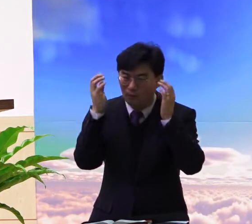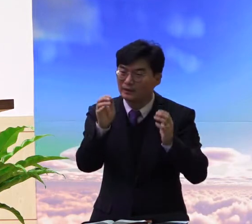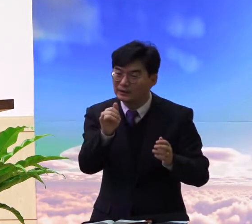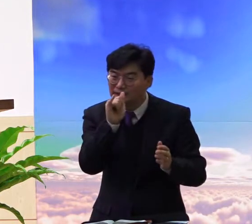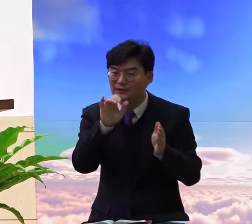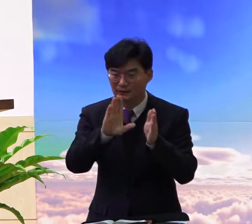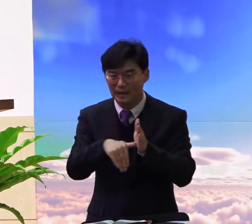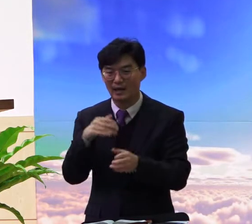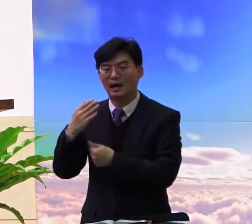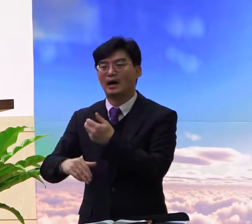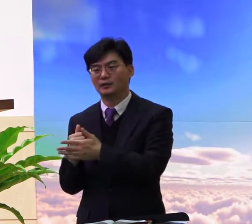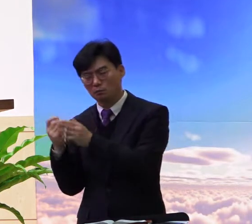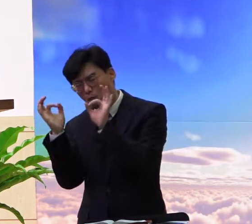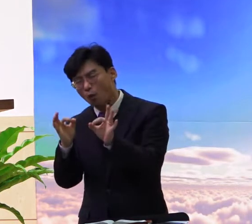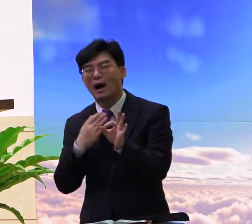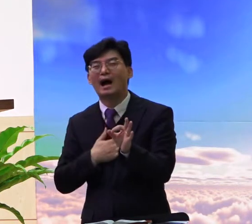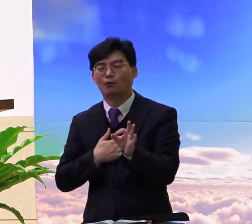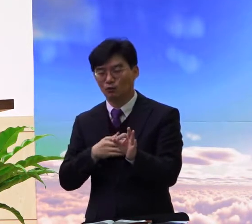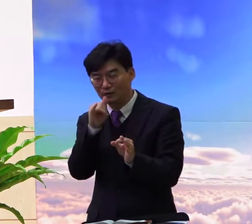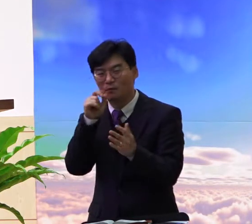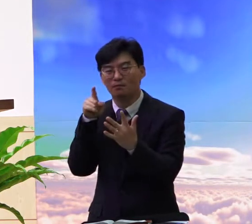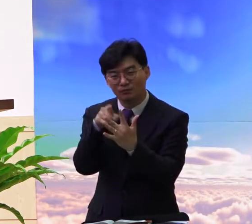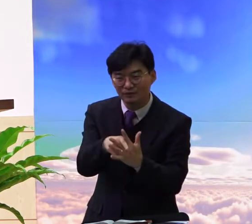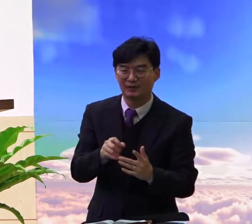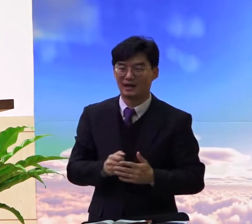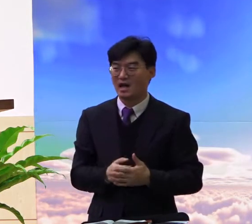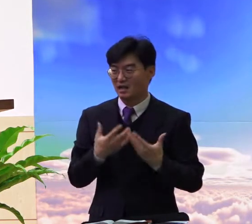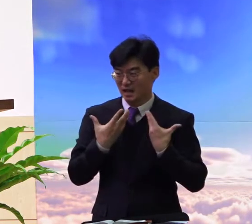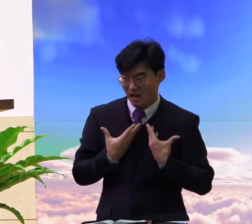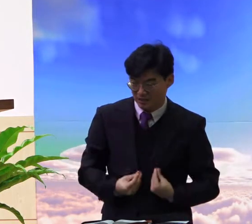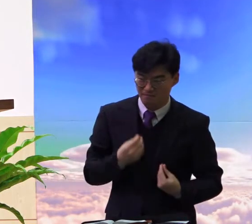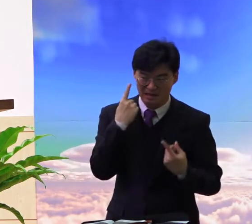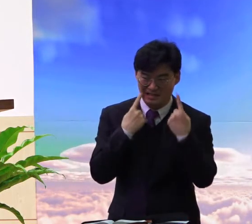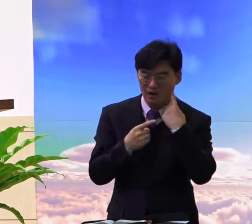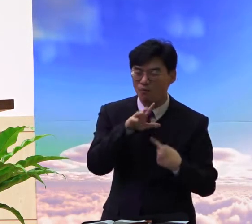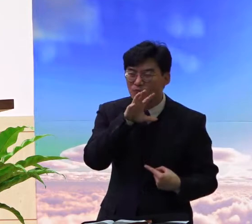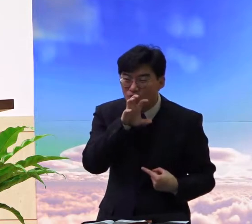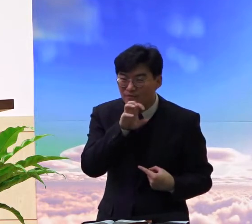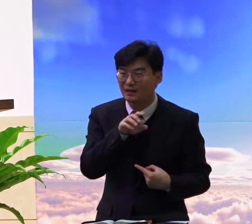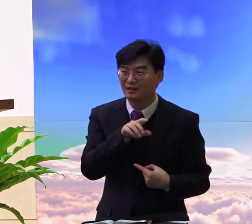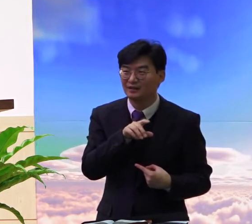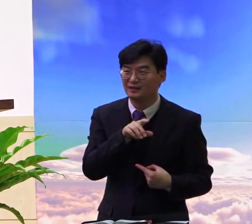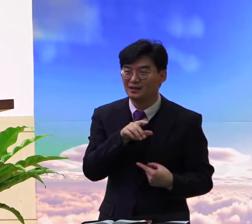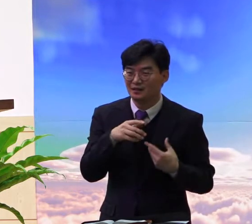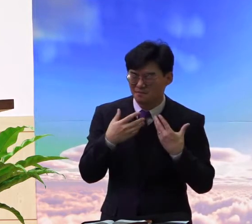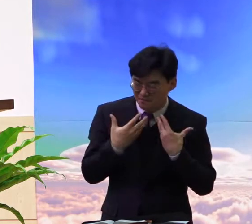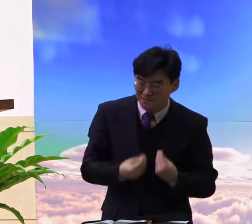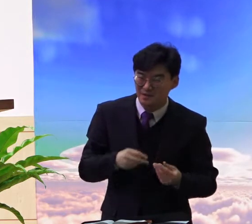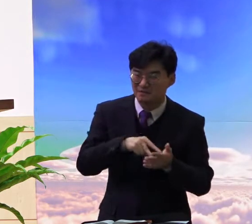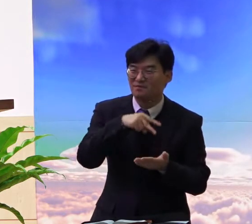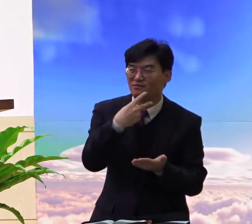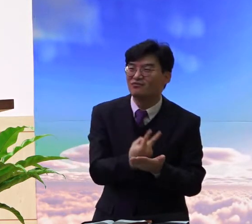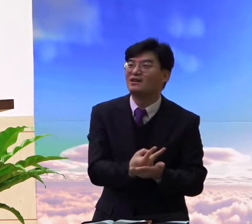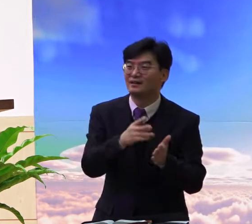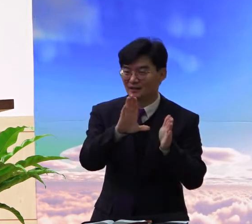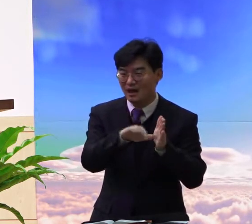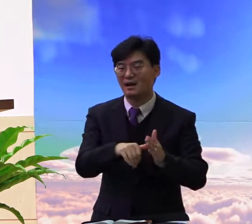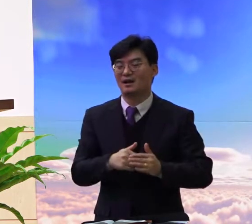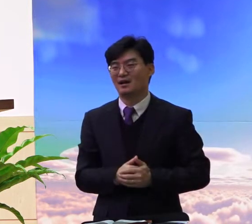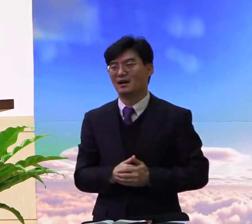것입니다. 마음이 상하고 낙심하여 불평하고 원망하며 주저앉았을지라도 내